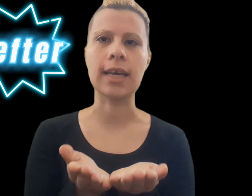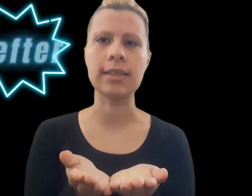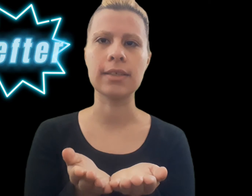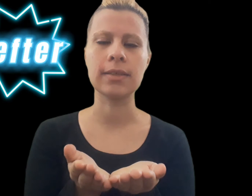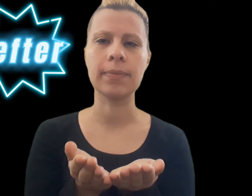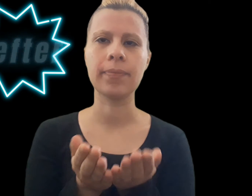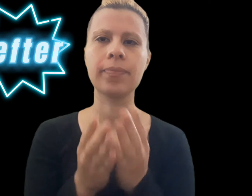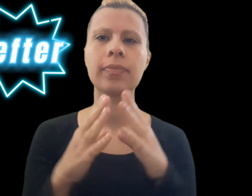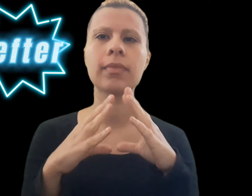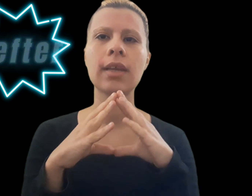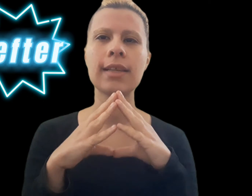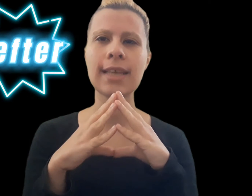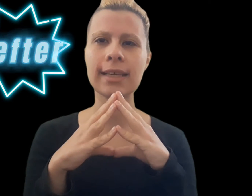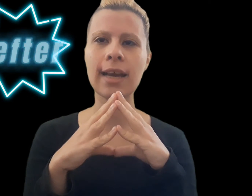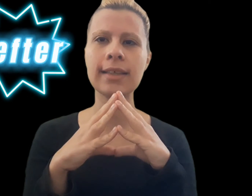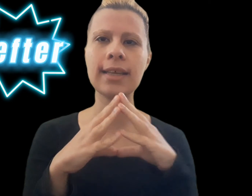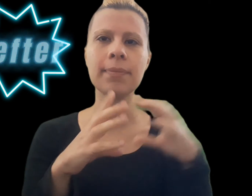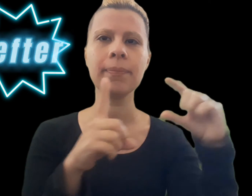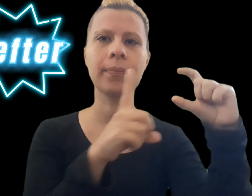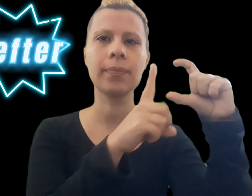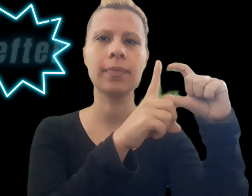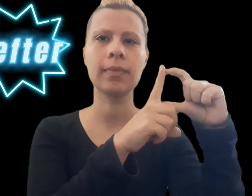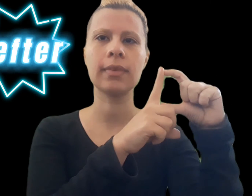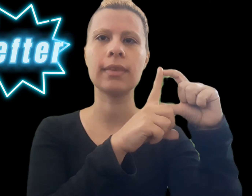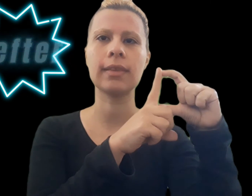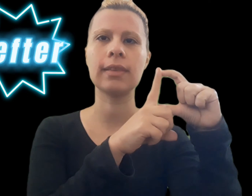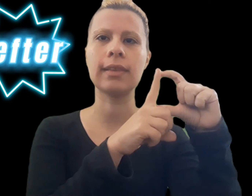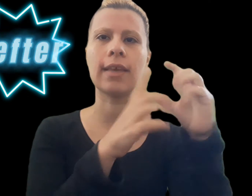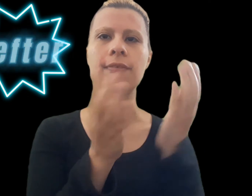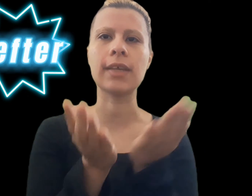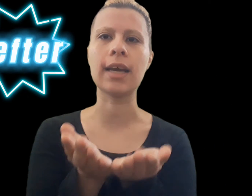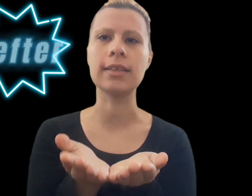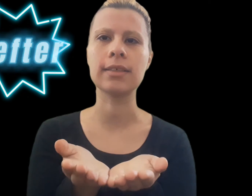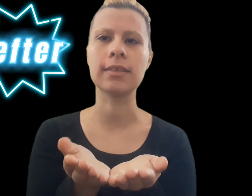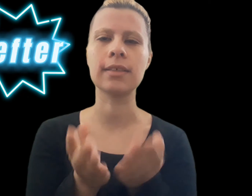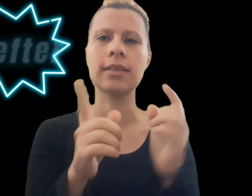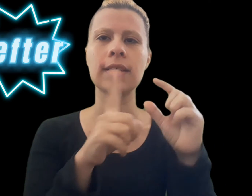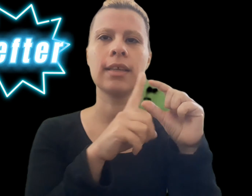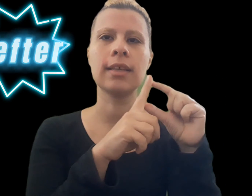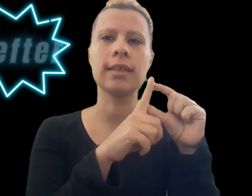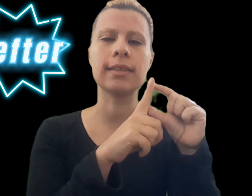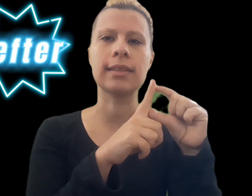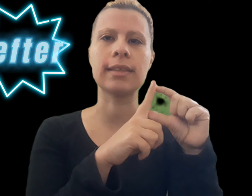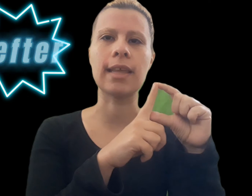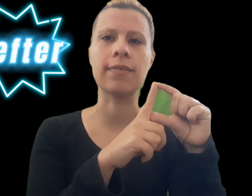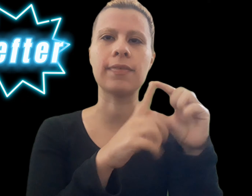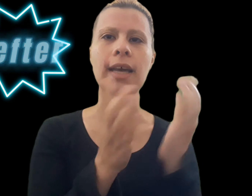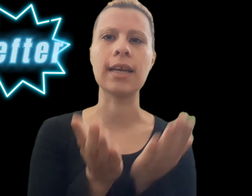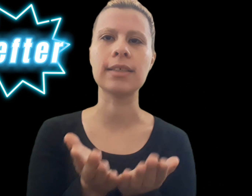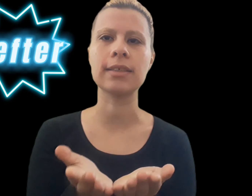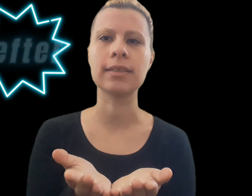Defter. Tekrar edelim. Defter. Defter.